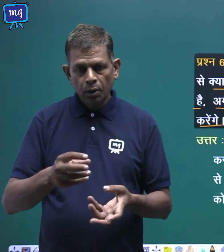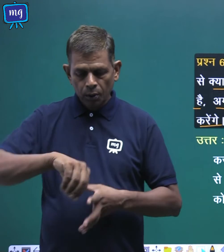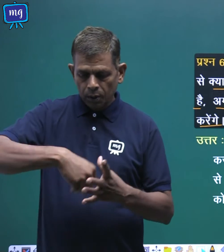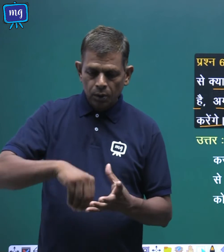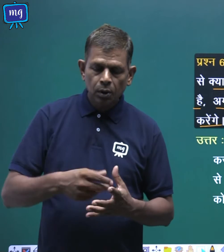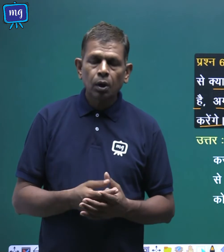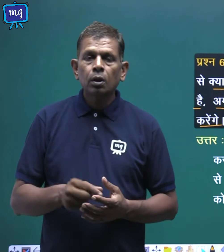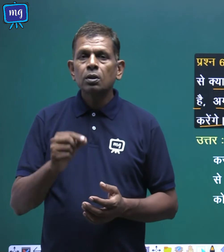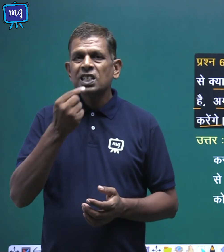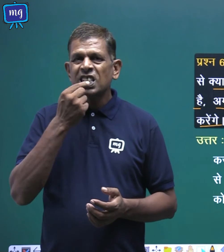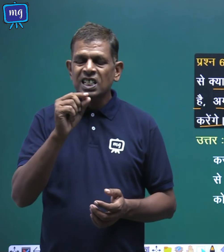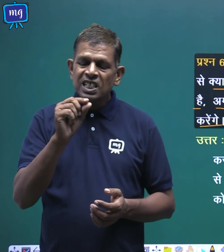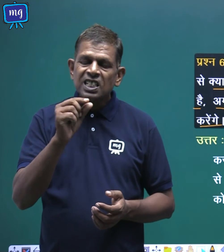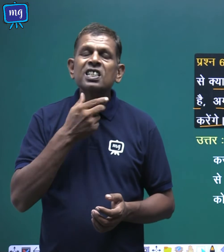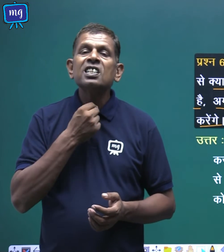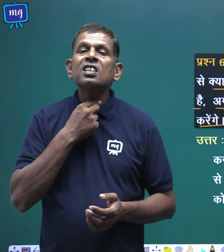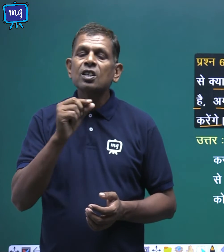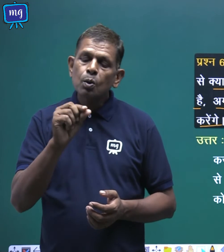के कण तो मोटे हैं।